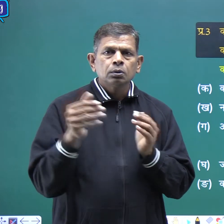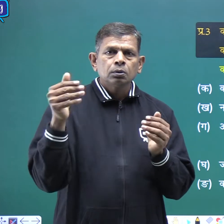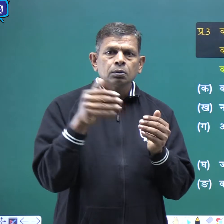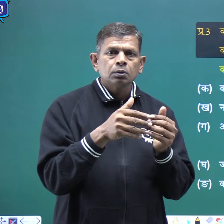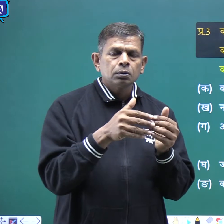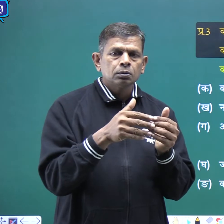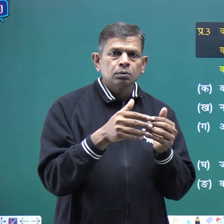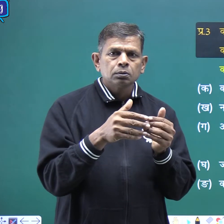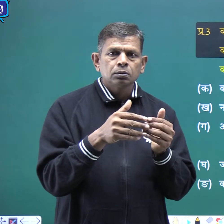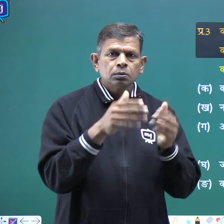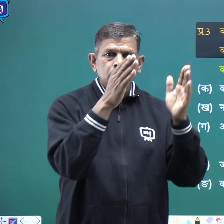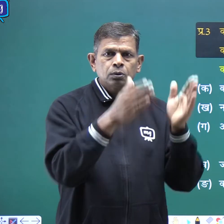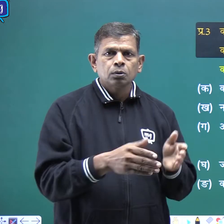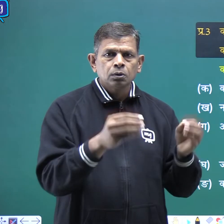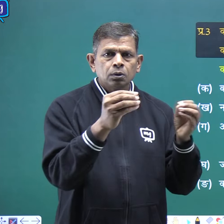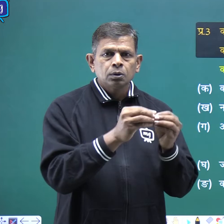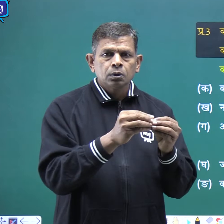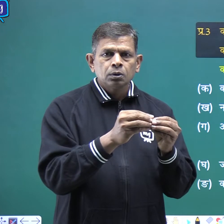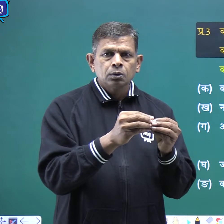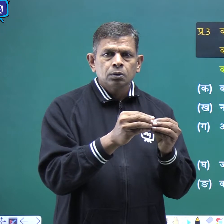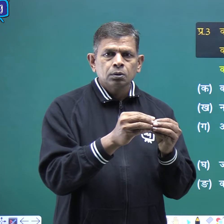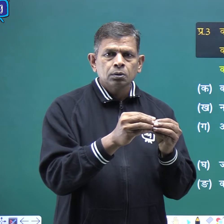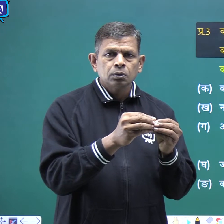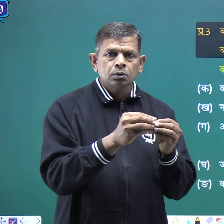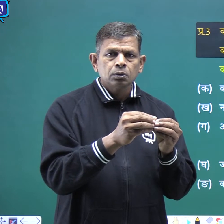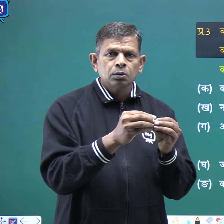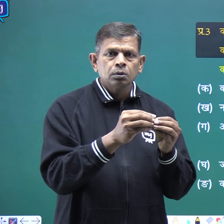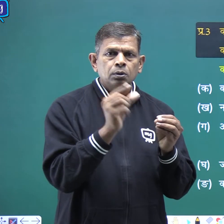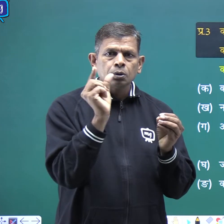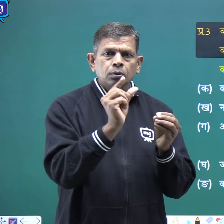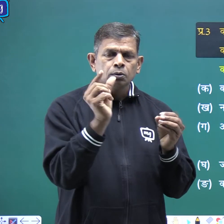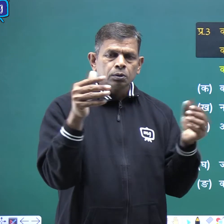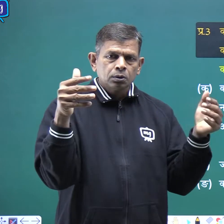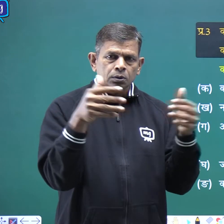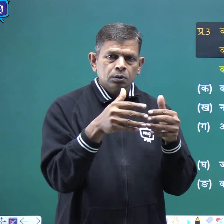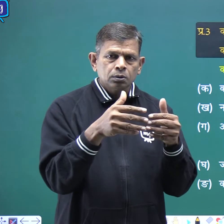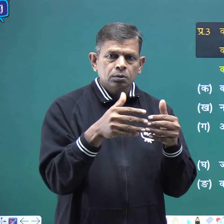मिलान कॉलम बी के शब्दों से कीजिए।